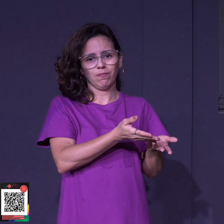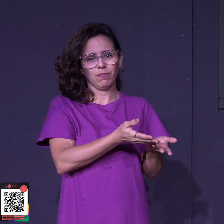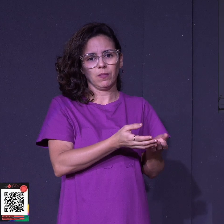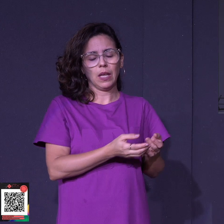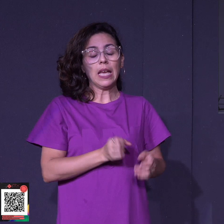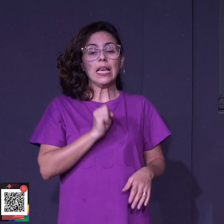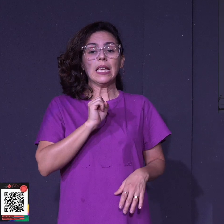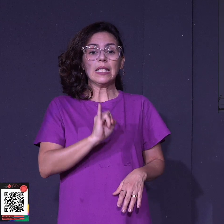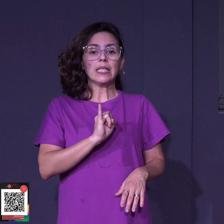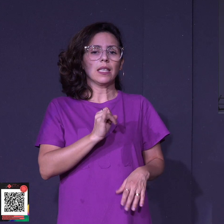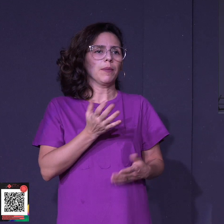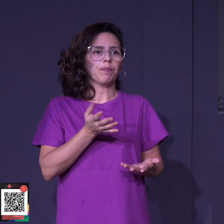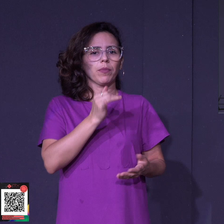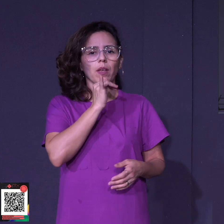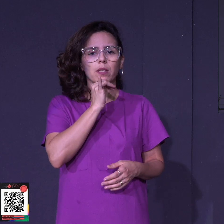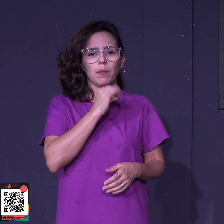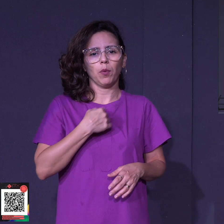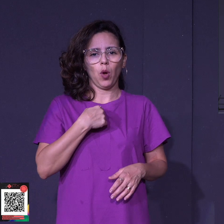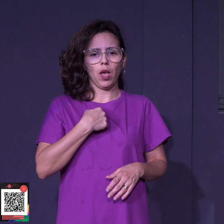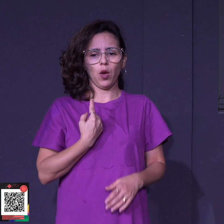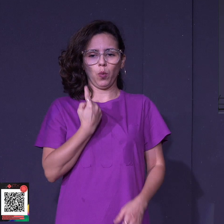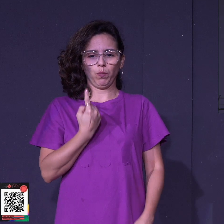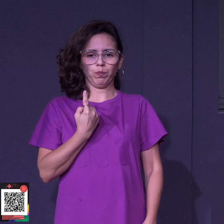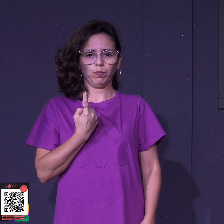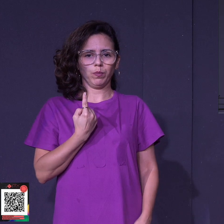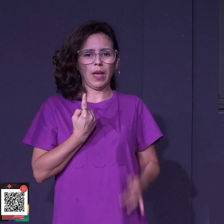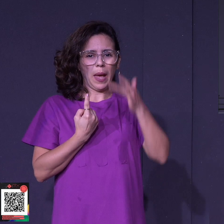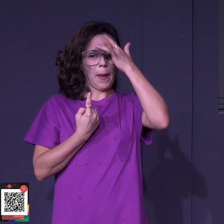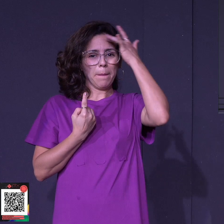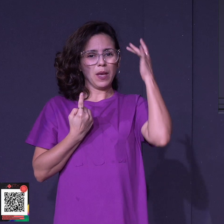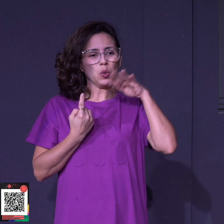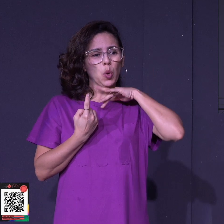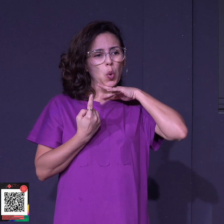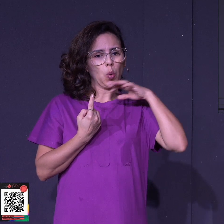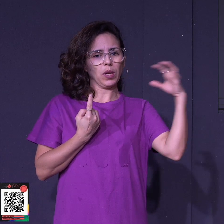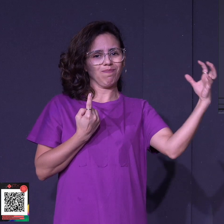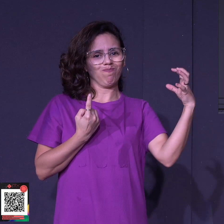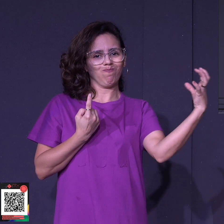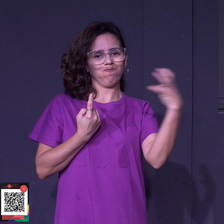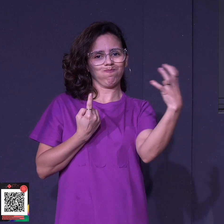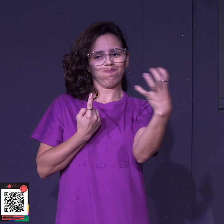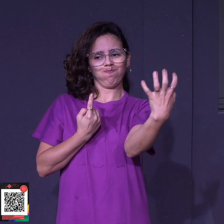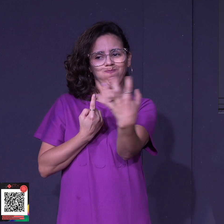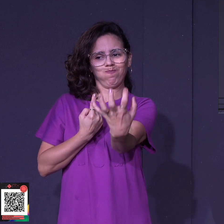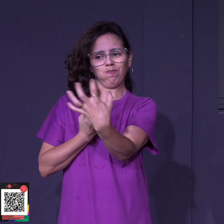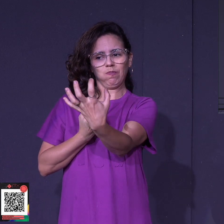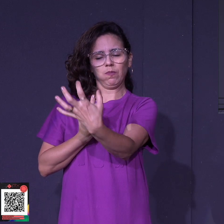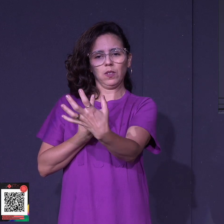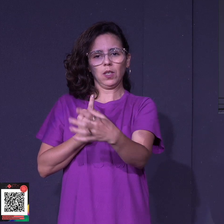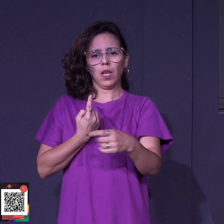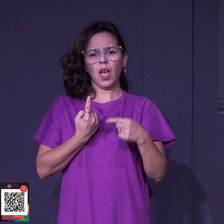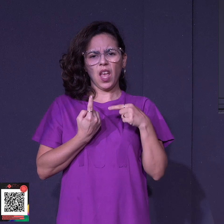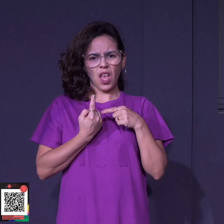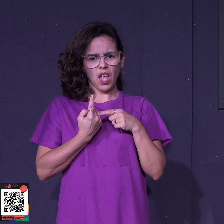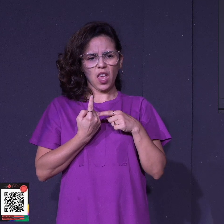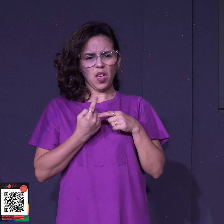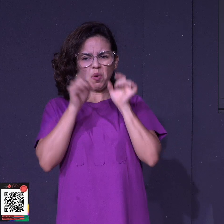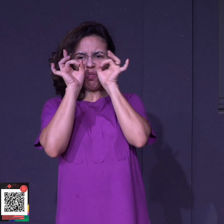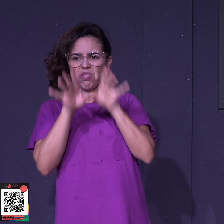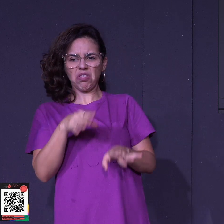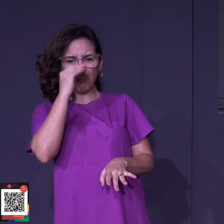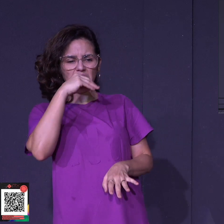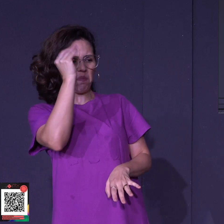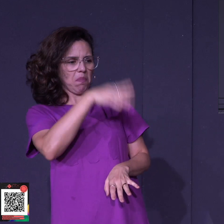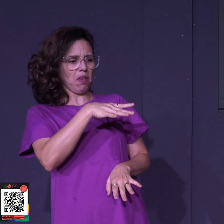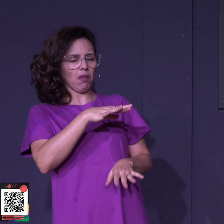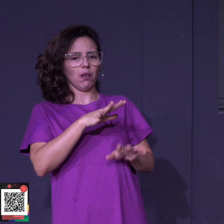amaldiçoamos, abençoamos. rodeados de pessoas falsas,